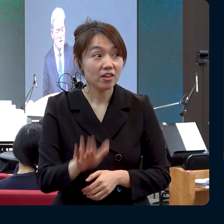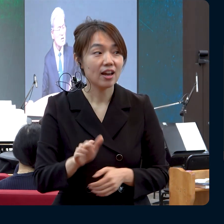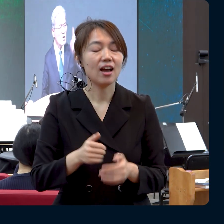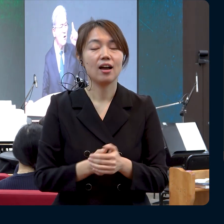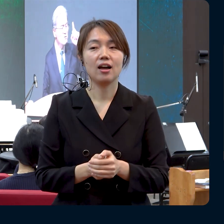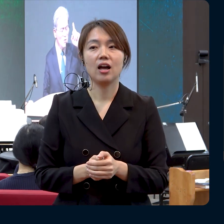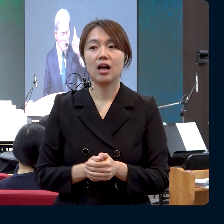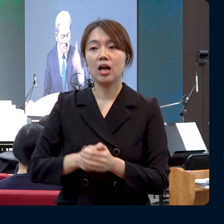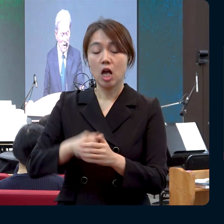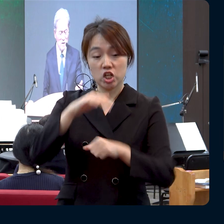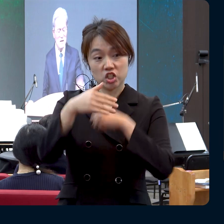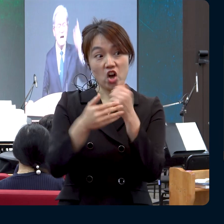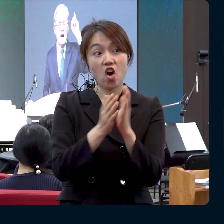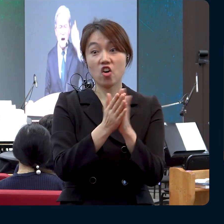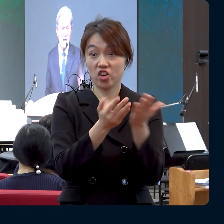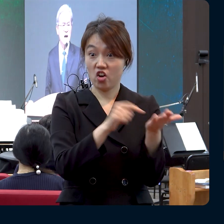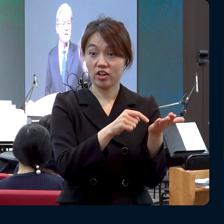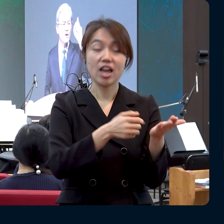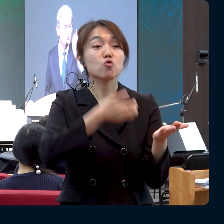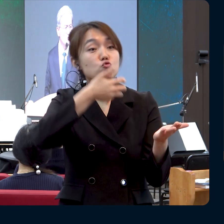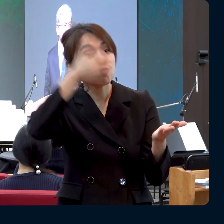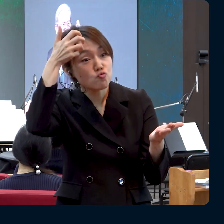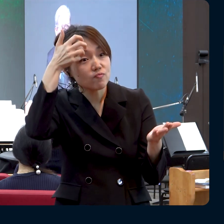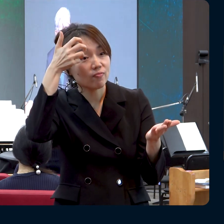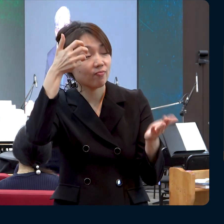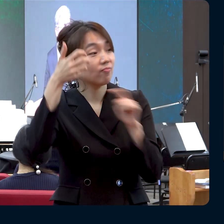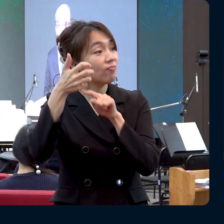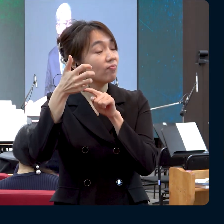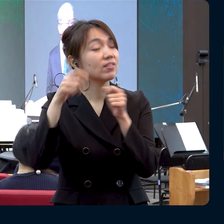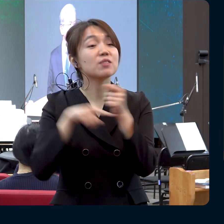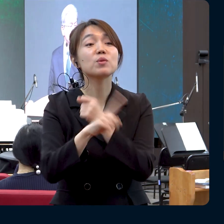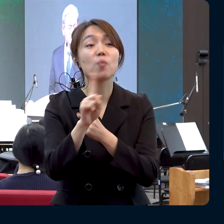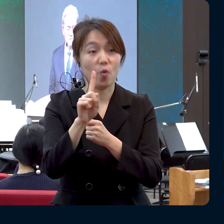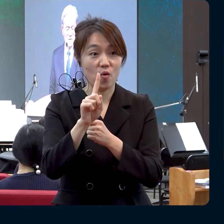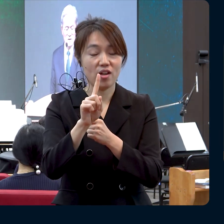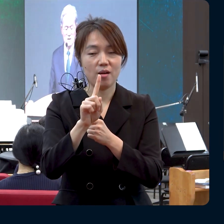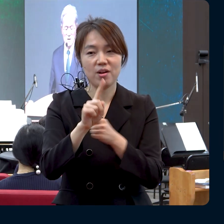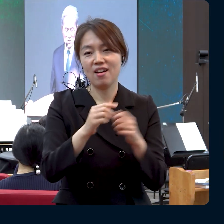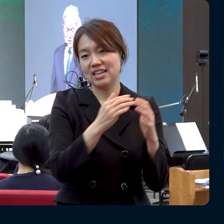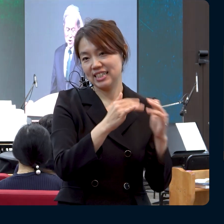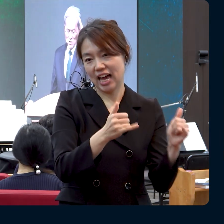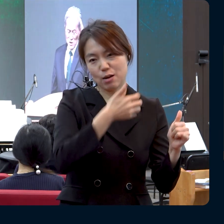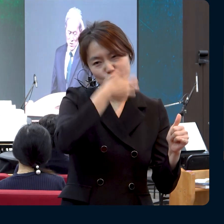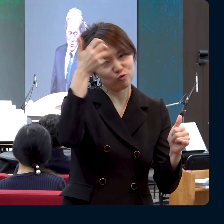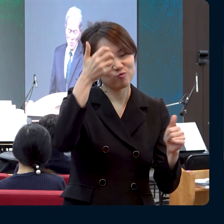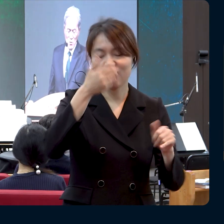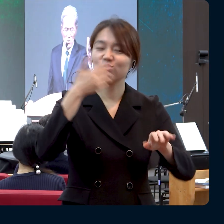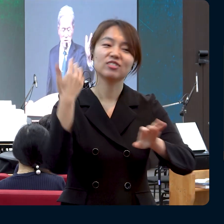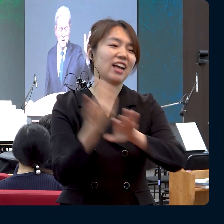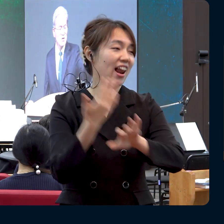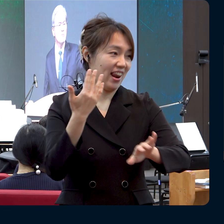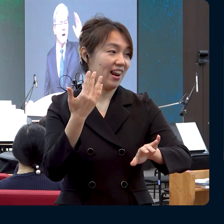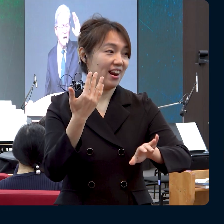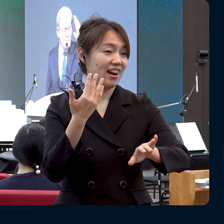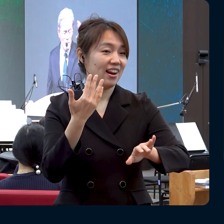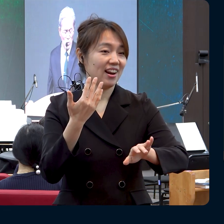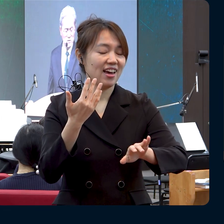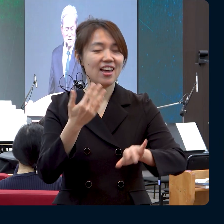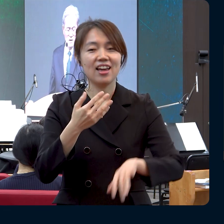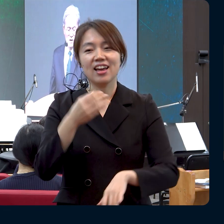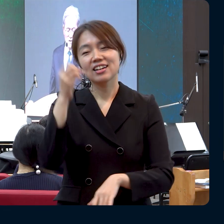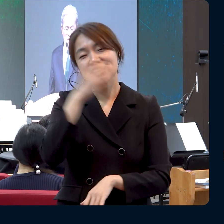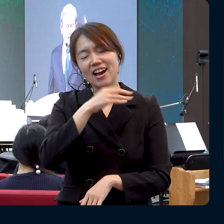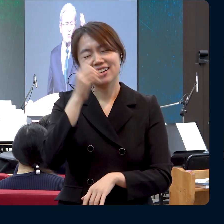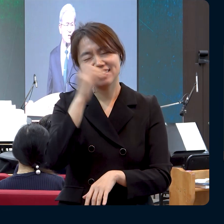그러나 성경이 말하는 하나님의 꿈은 달라요. 그것은 현실성이 없고 그저 바라만